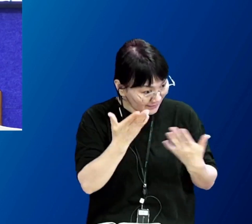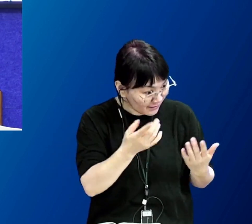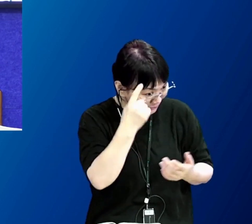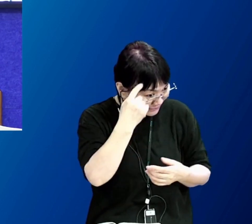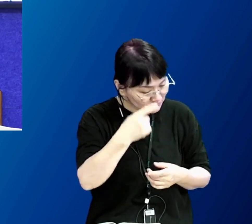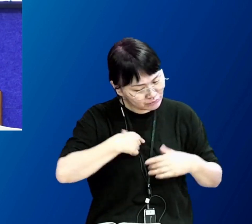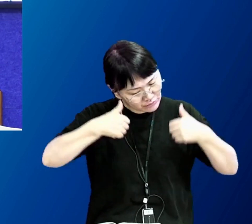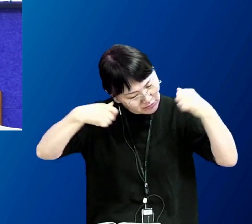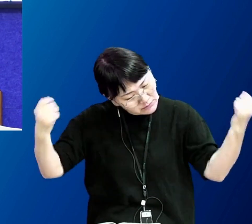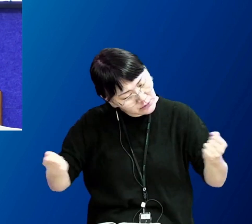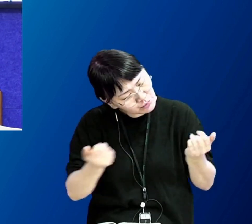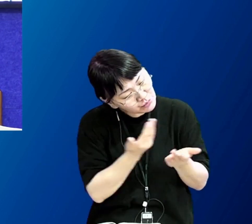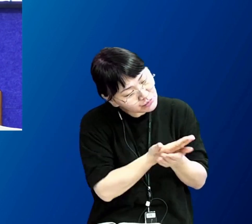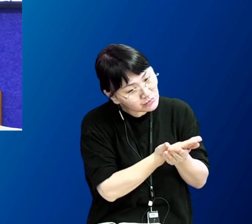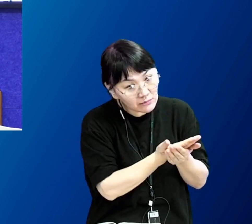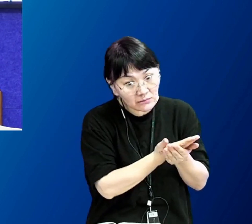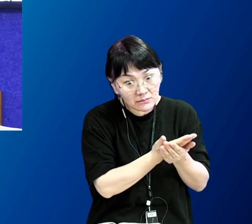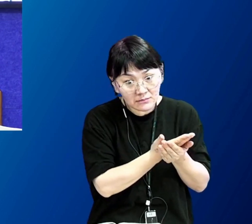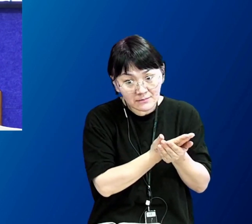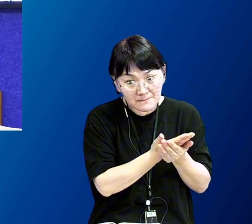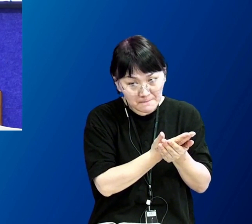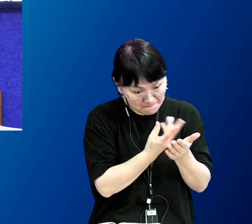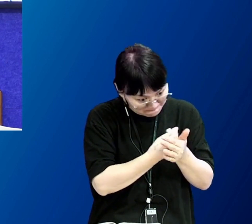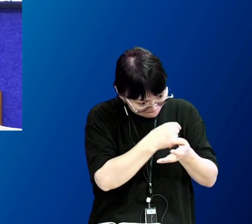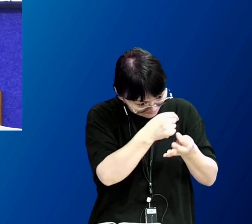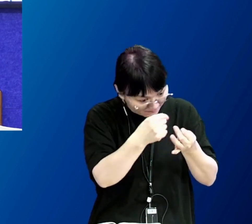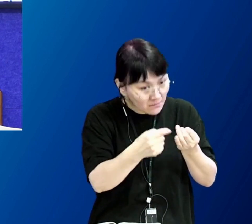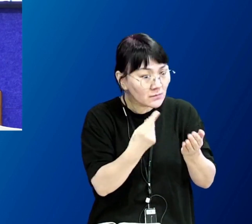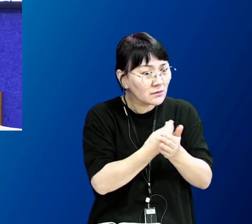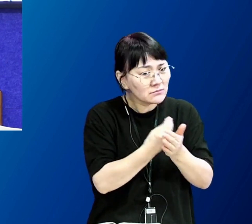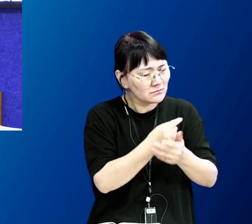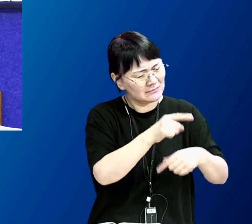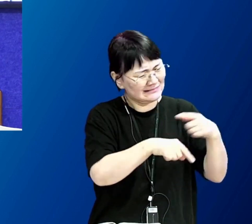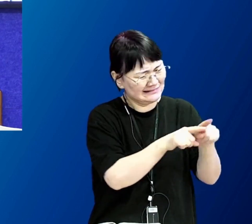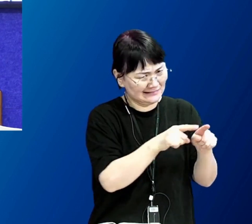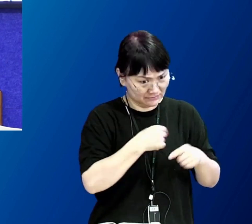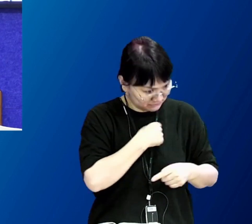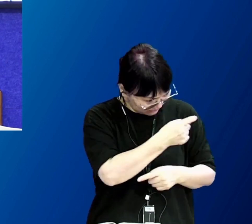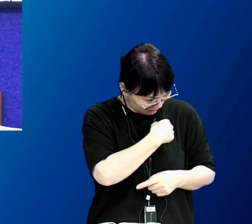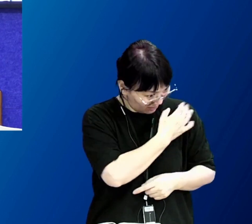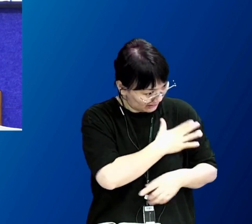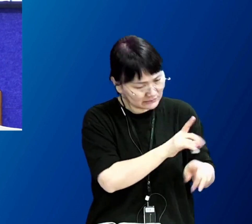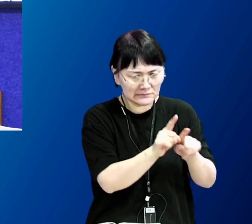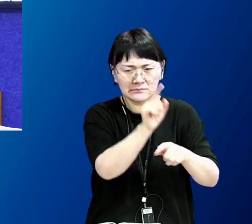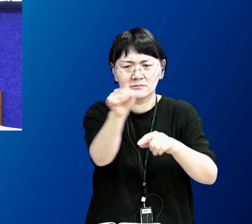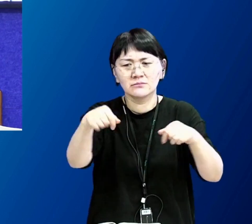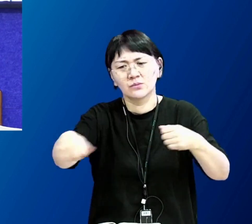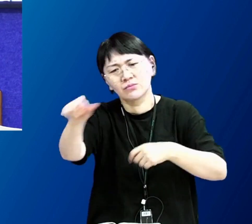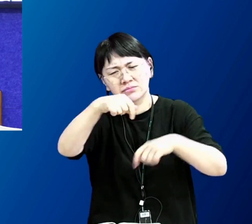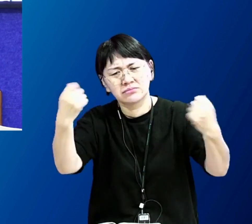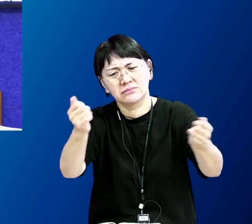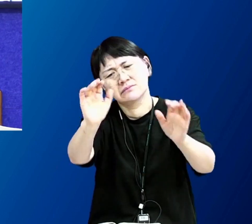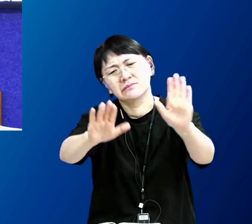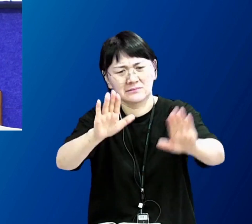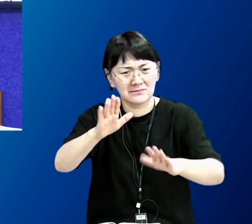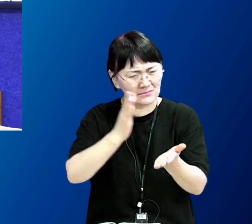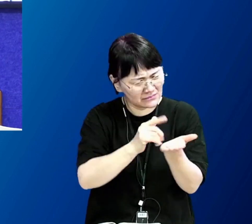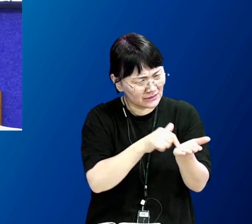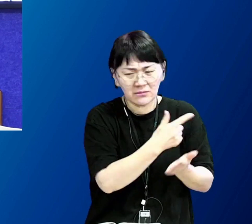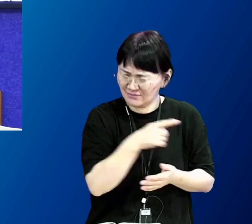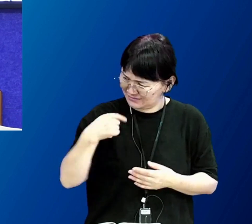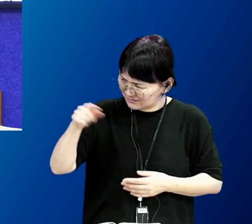тэжээ. Чи надад эндгэр хүмүүсээс үшээл үү хайртай юу? Эзэн миний танд хайртайг та